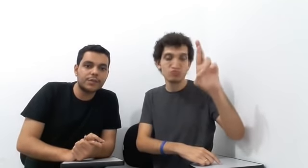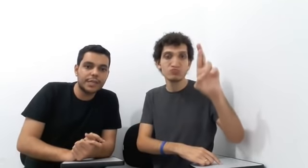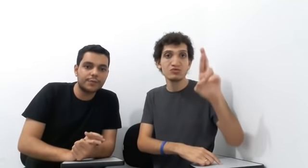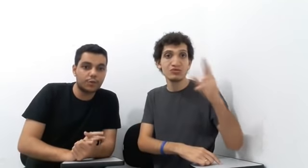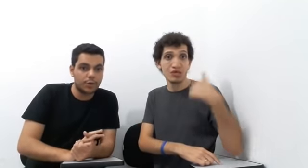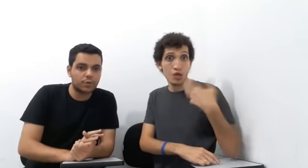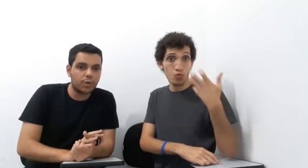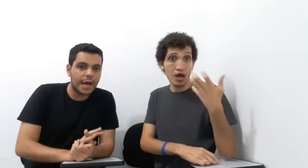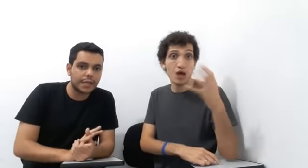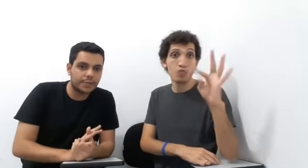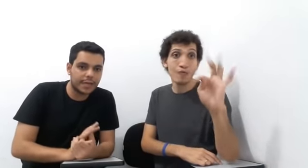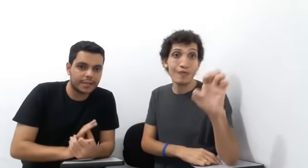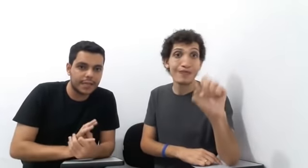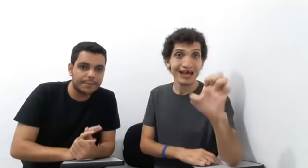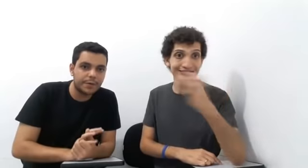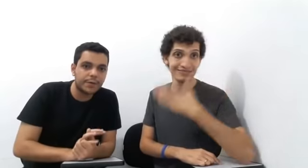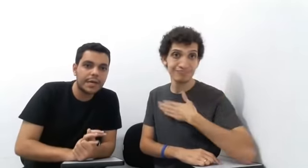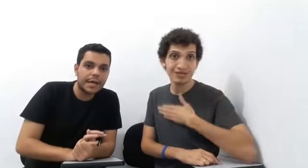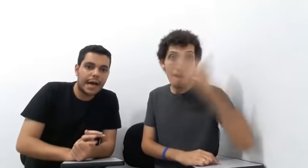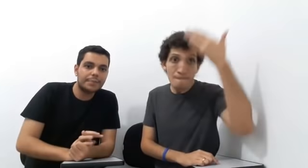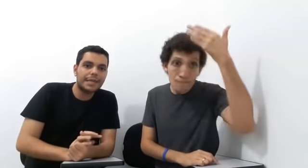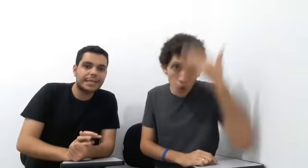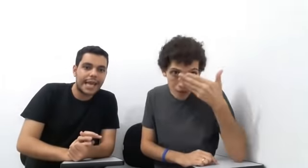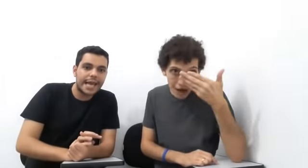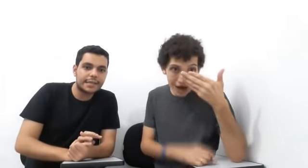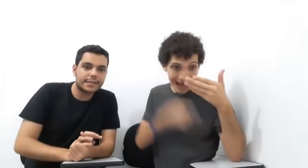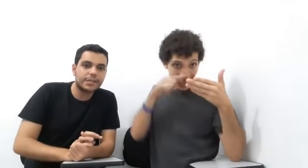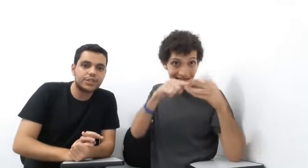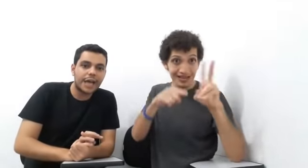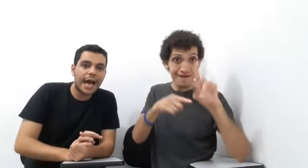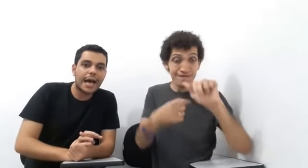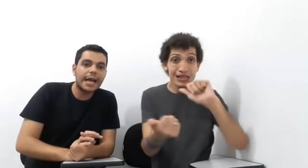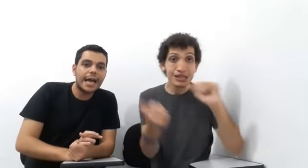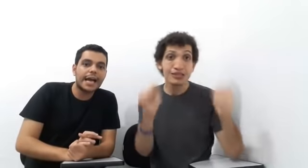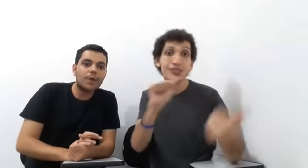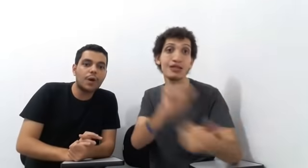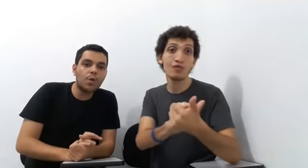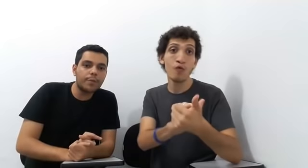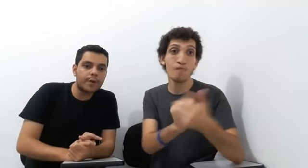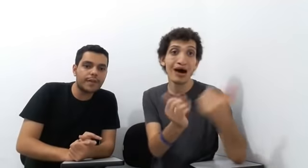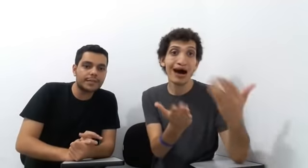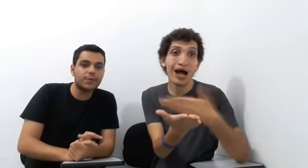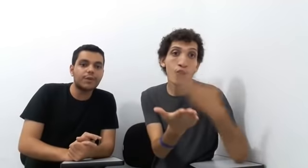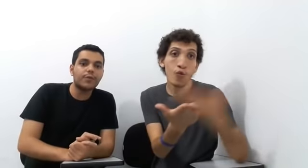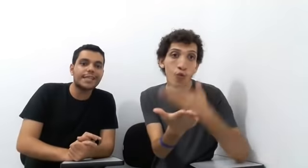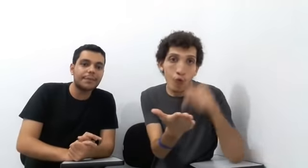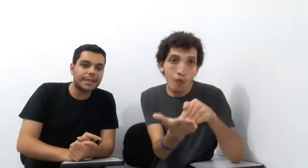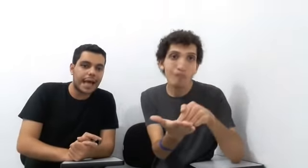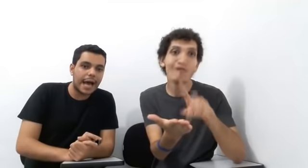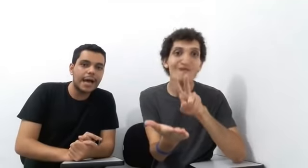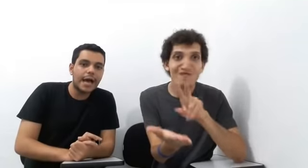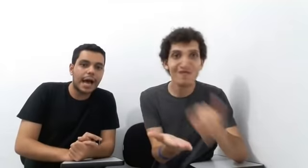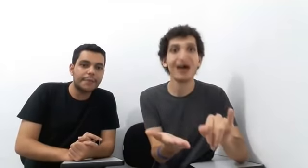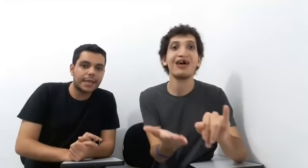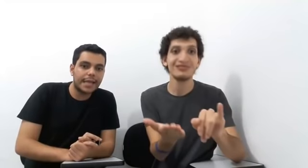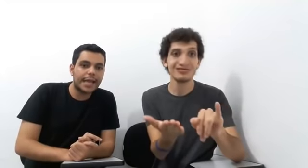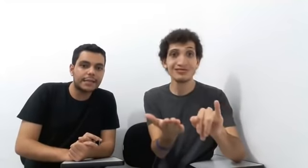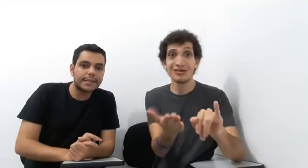livro no meu doutorado, por exemplo. A minha tese ela é uma comprovação e eu vou adaptar a minha tese